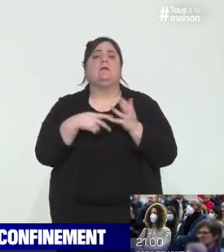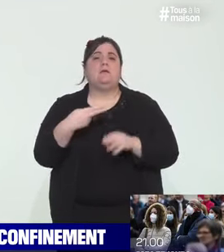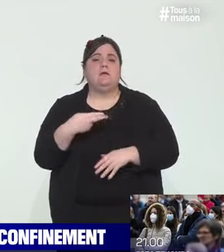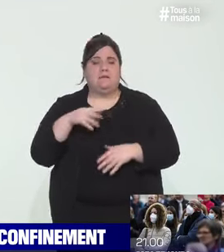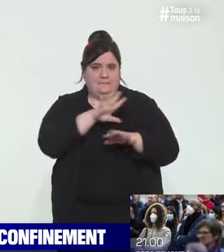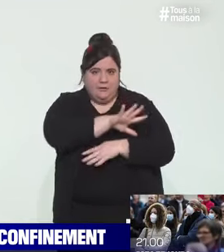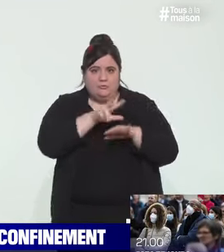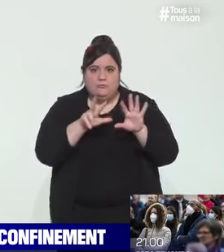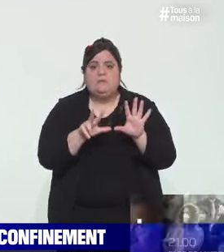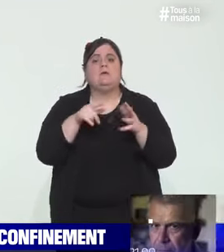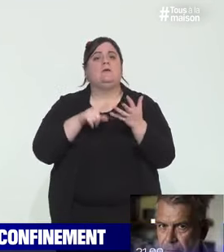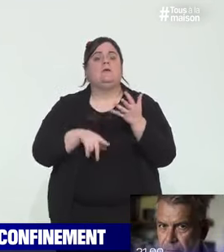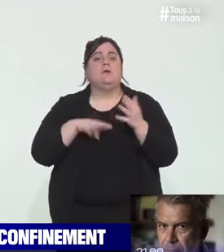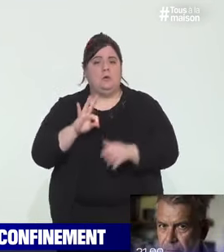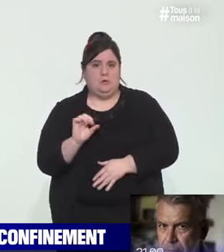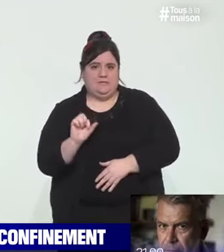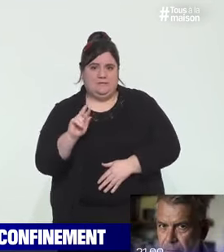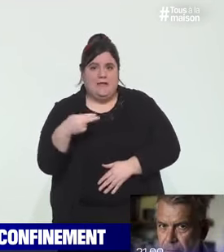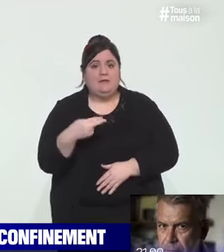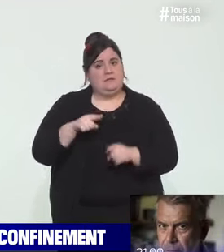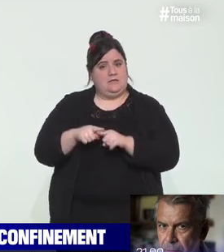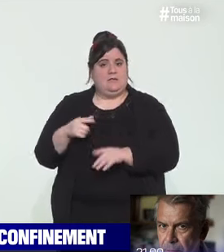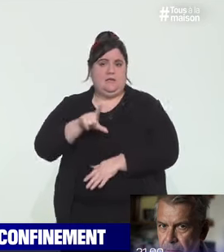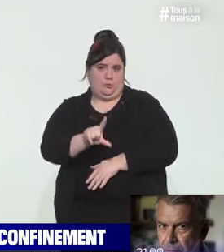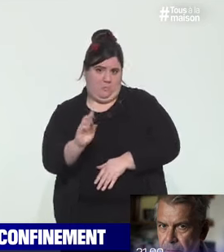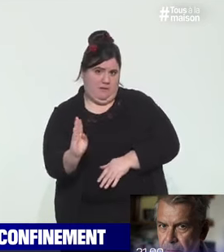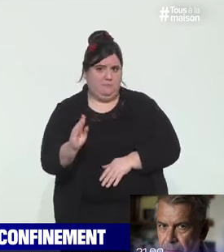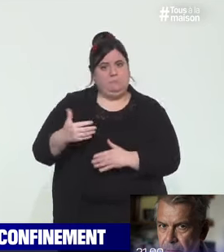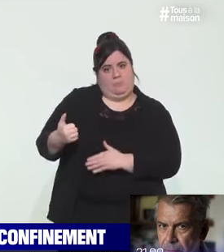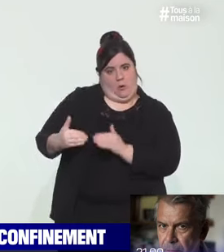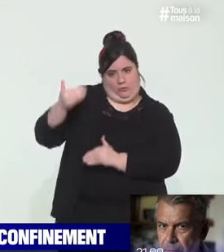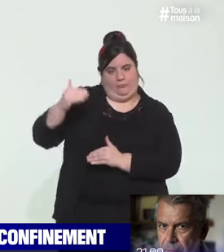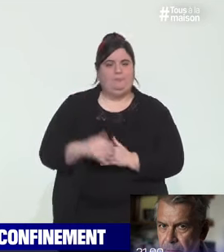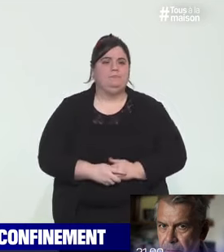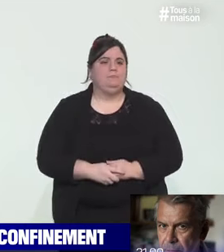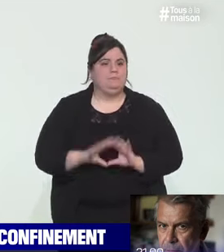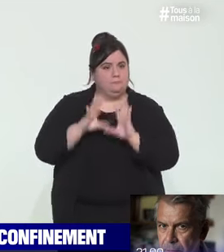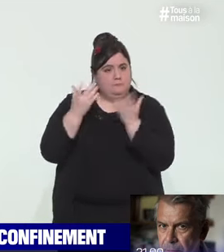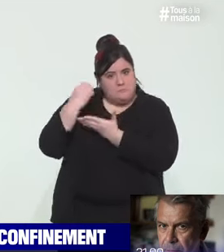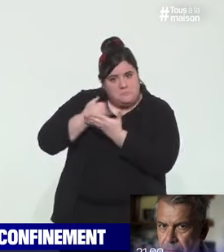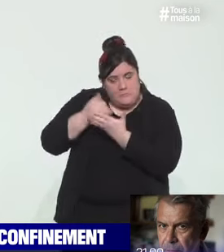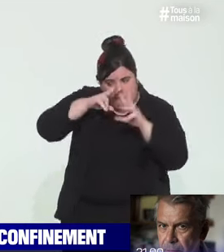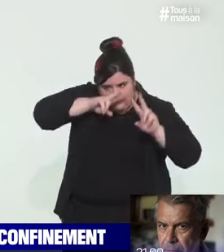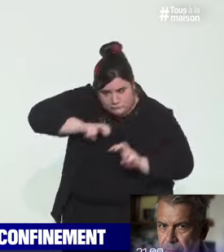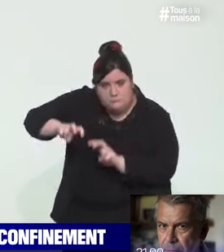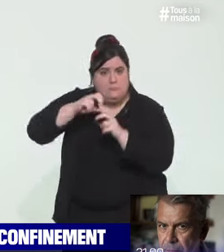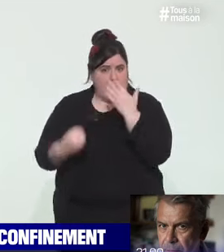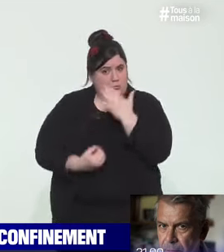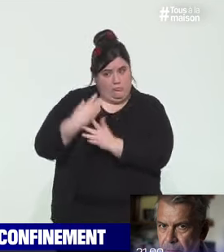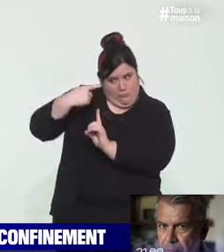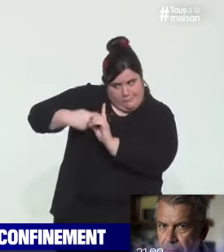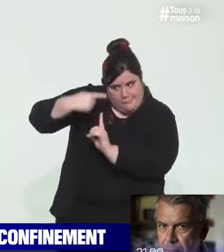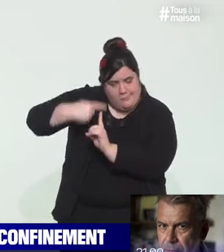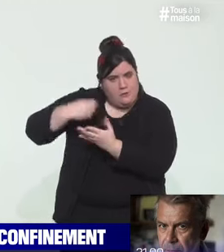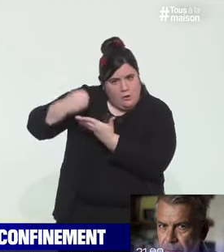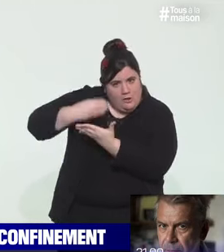la Haute-Corse, en raison de nouvelles analyses des données, du recours à des indicateurs complémentaires de surveillance syndromique